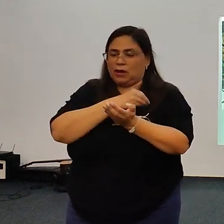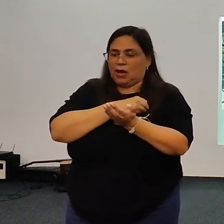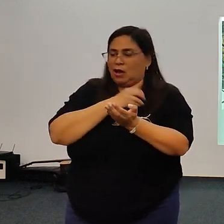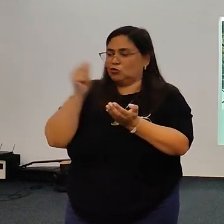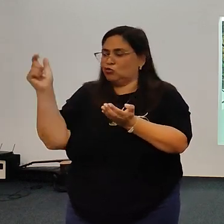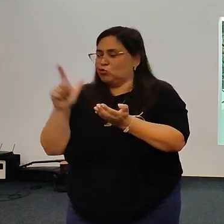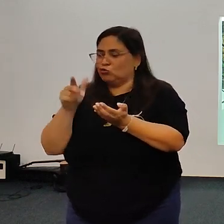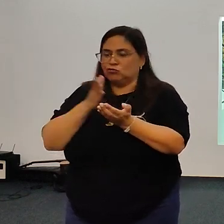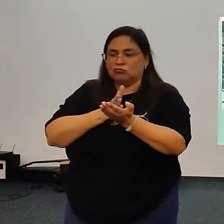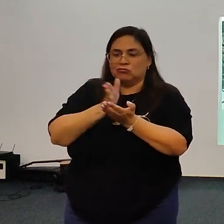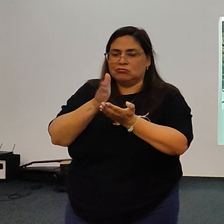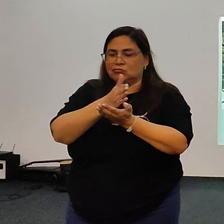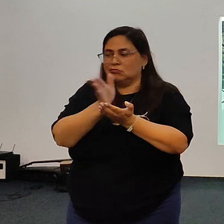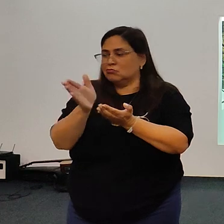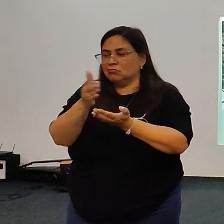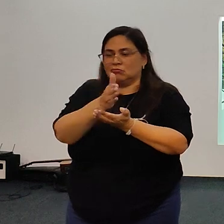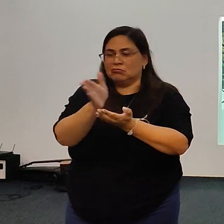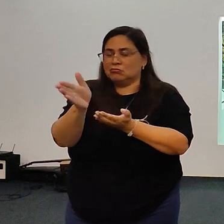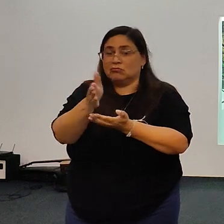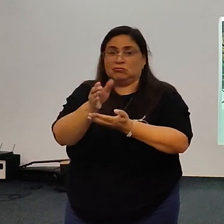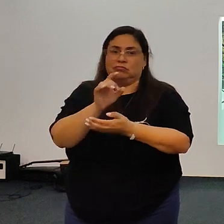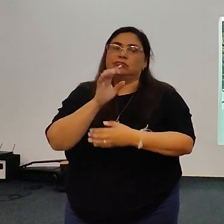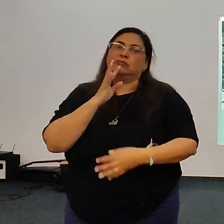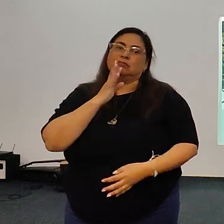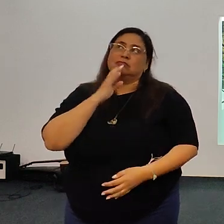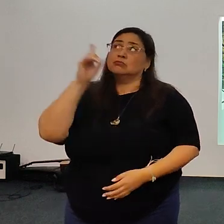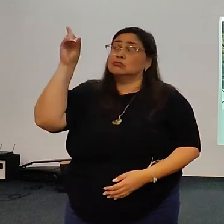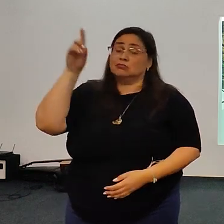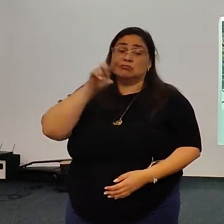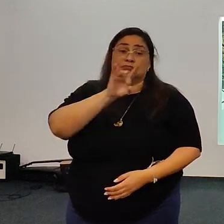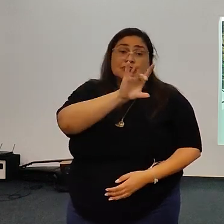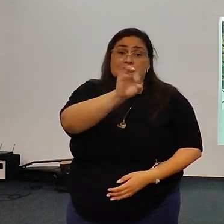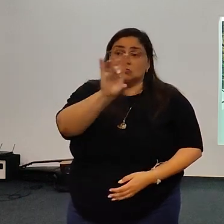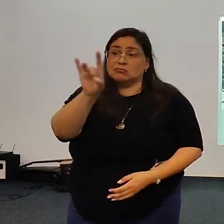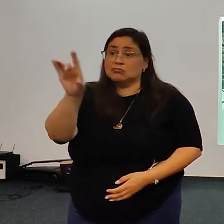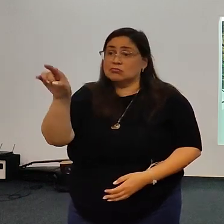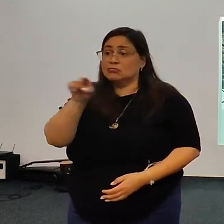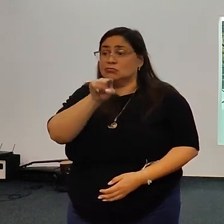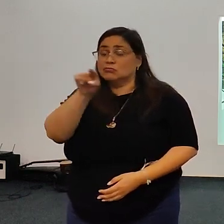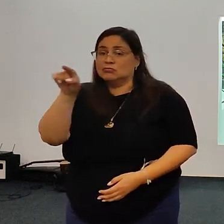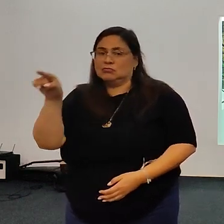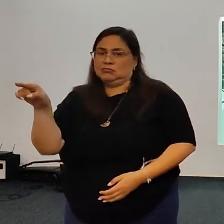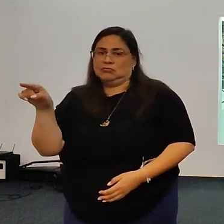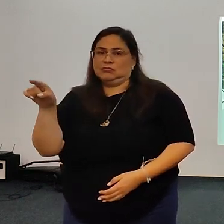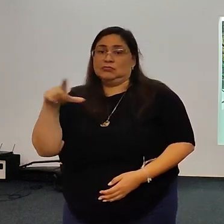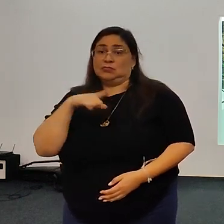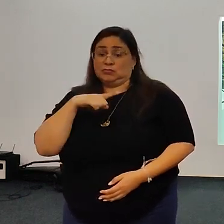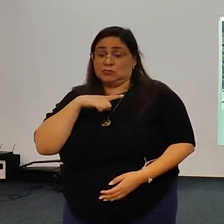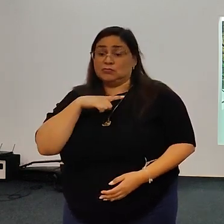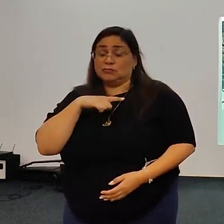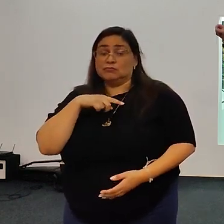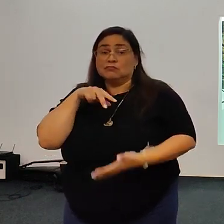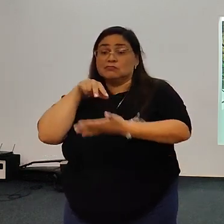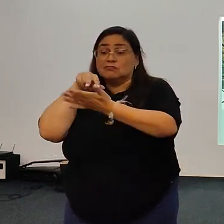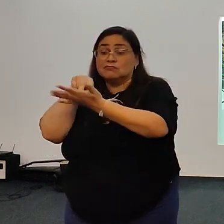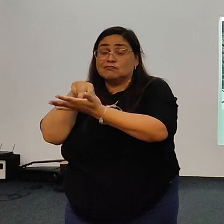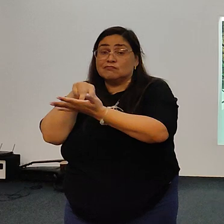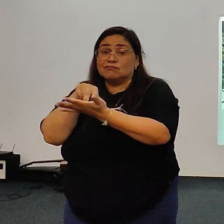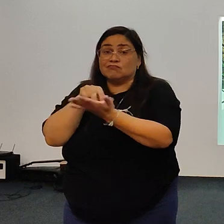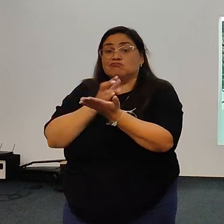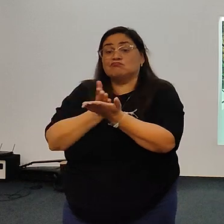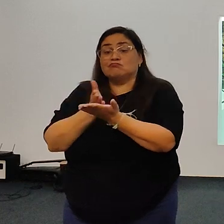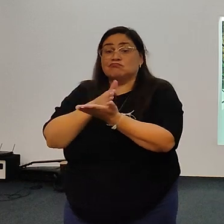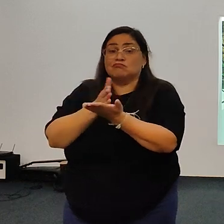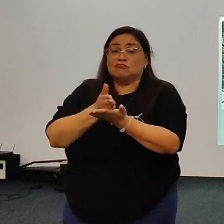mornos. E Ele conhece cada um aqui e sabe se são mornos, quentes ou